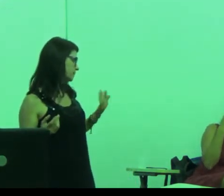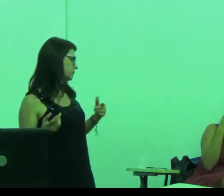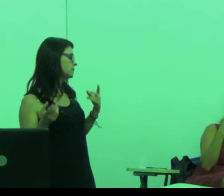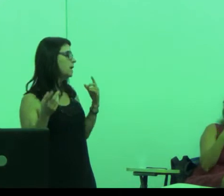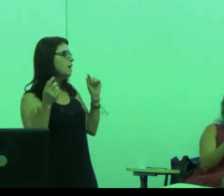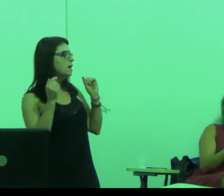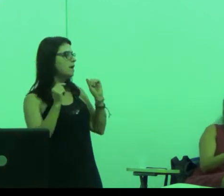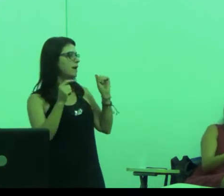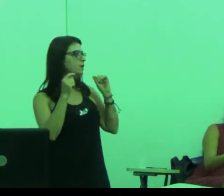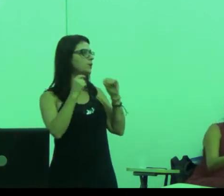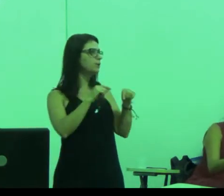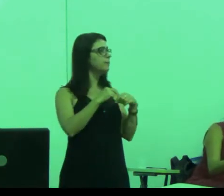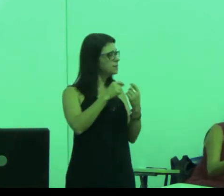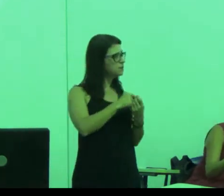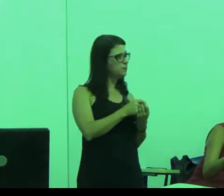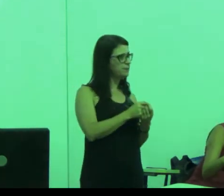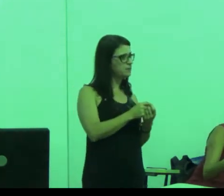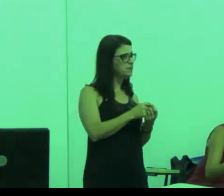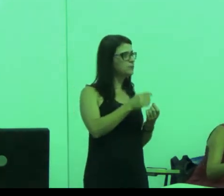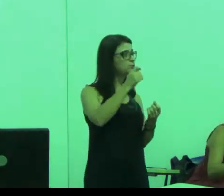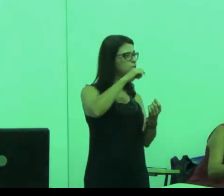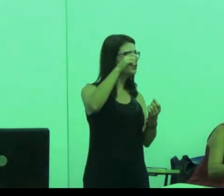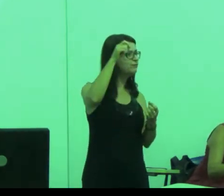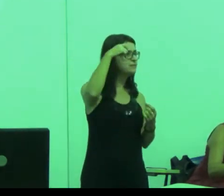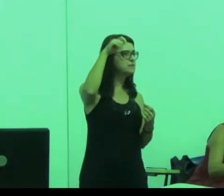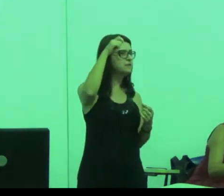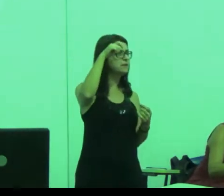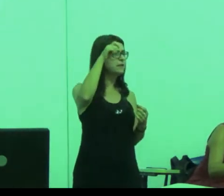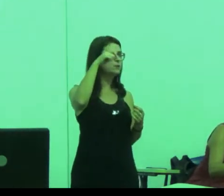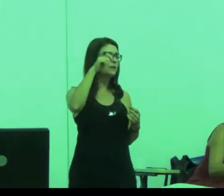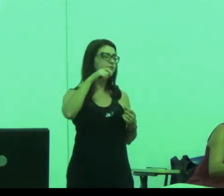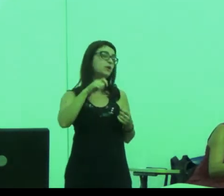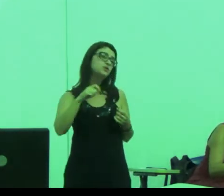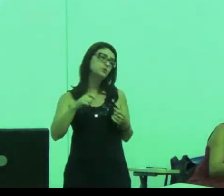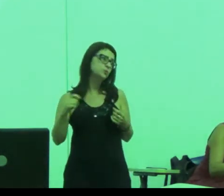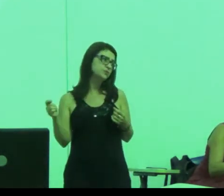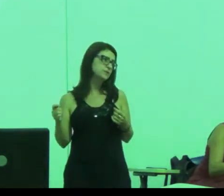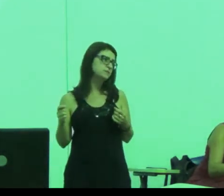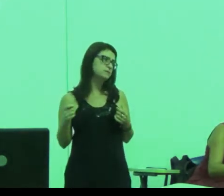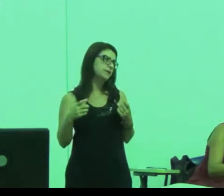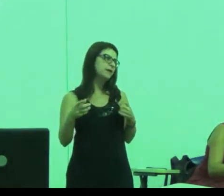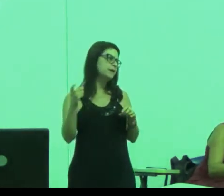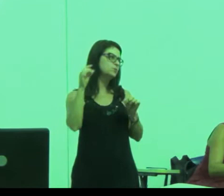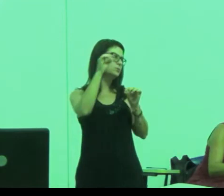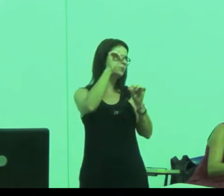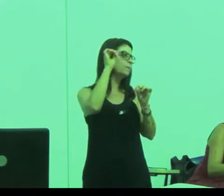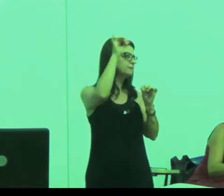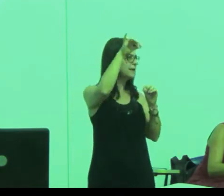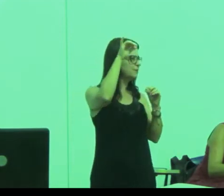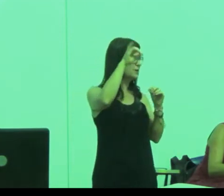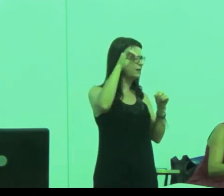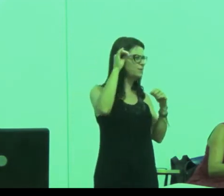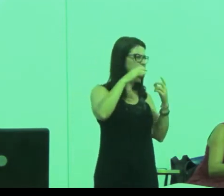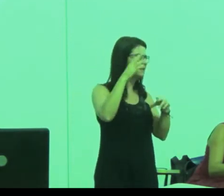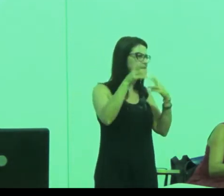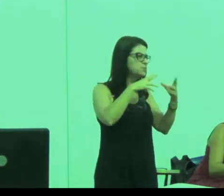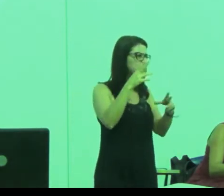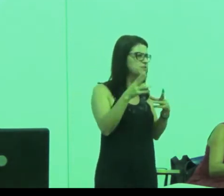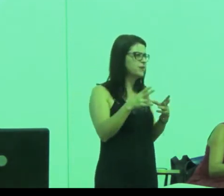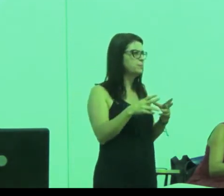Então, é, porque mesmo na preparação, então, tudo que eu fazia era uma folha de dúvidas, nem era no comentário na época, nem sabia usar as ferramentas,